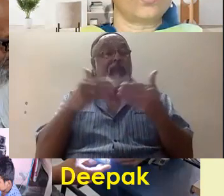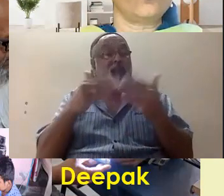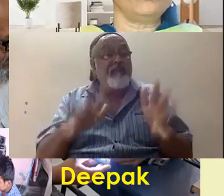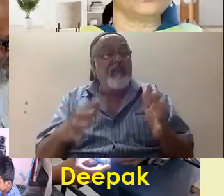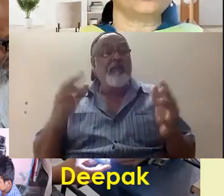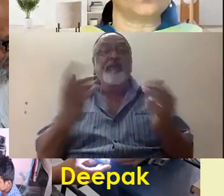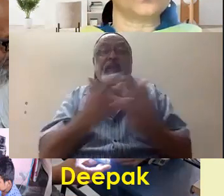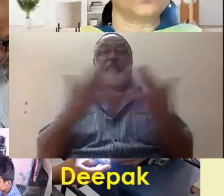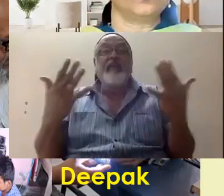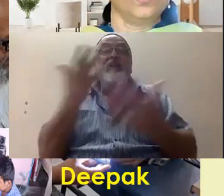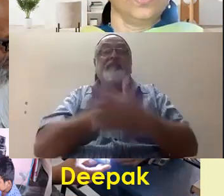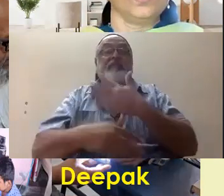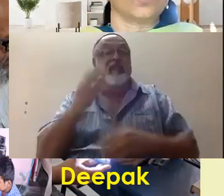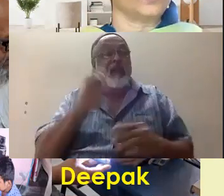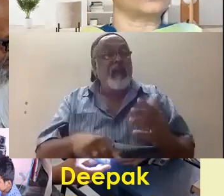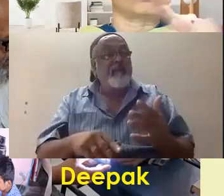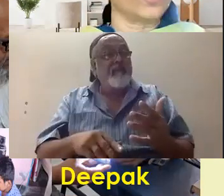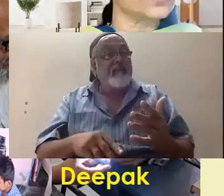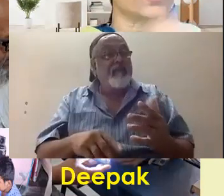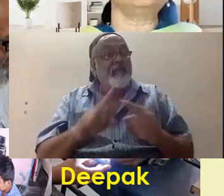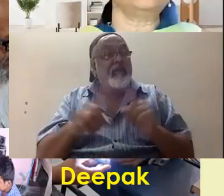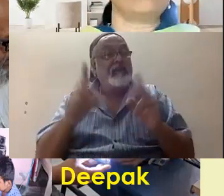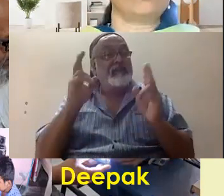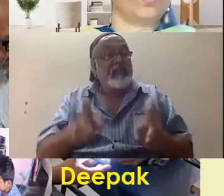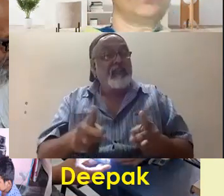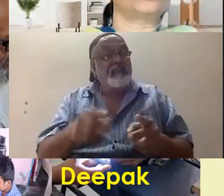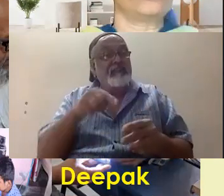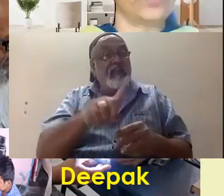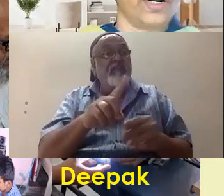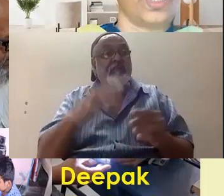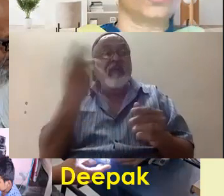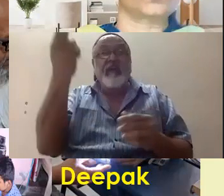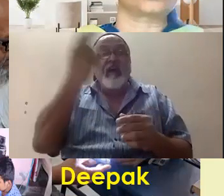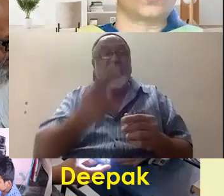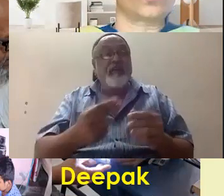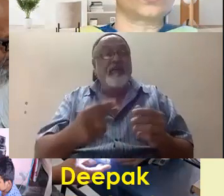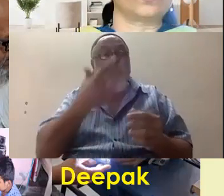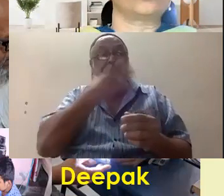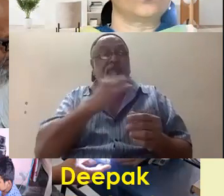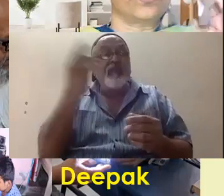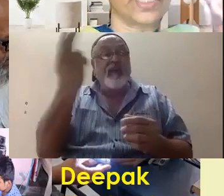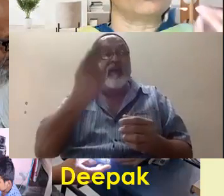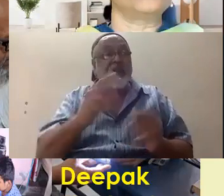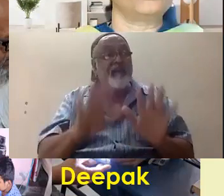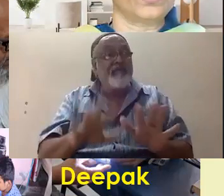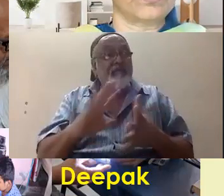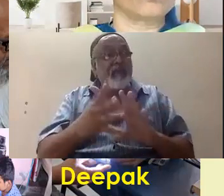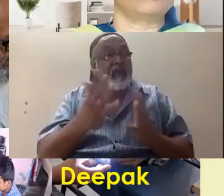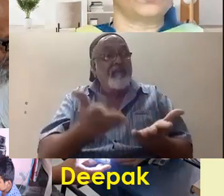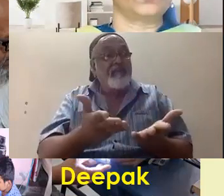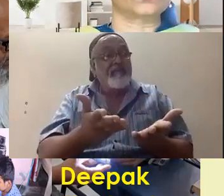हैं और फिर भी देशी यू नो एक्सट्रीमली यू नो ब्यूटिफुल आर्टिस्ट आई वुड से हु डज